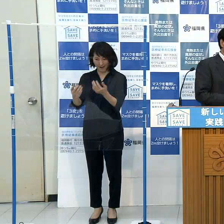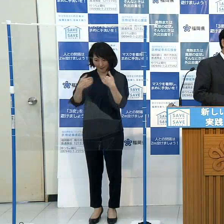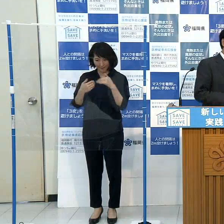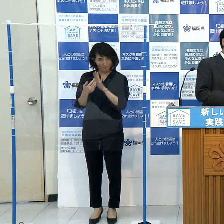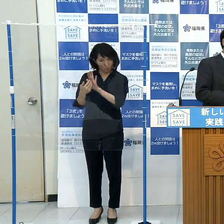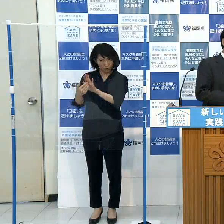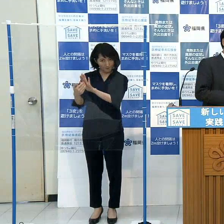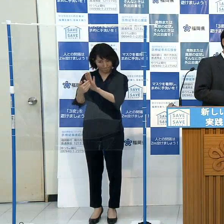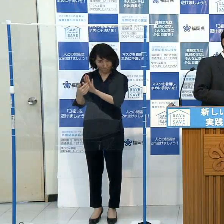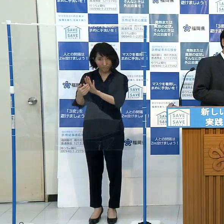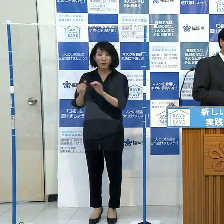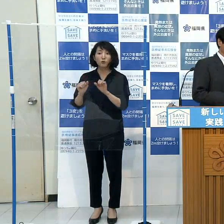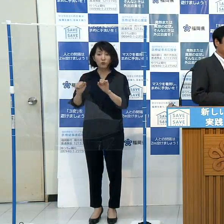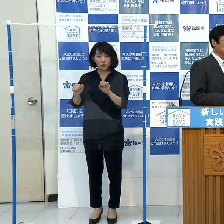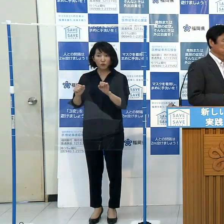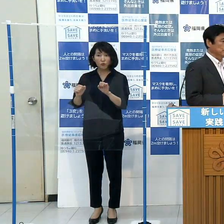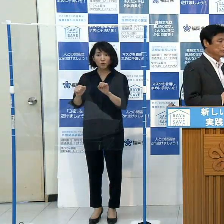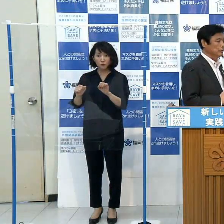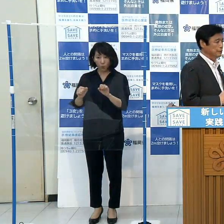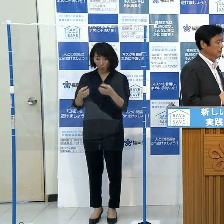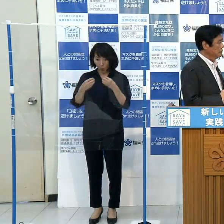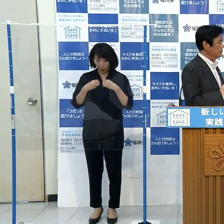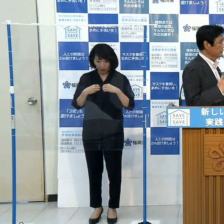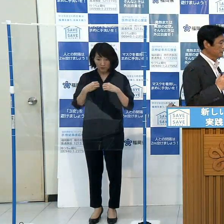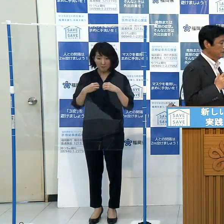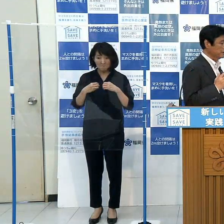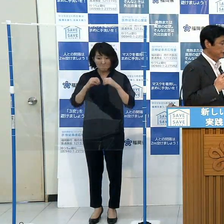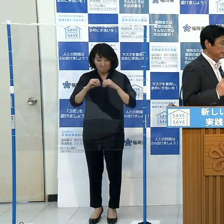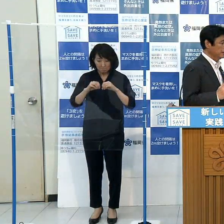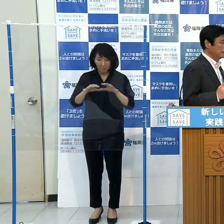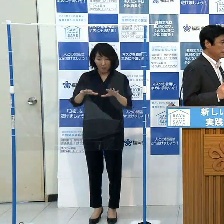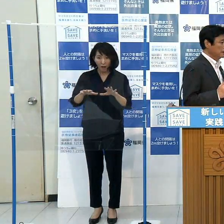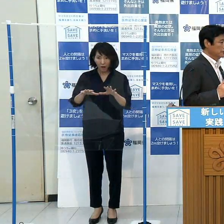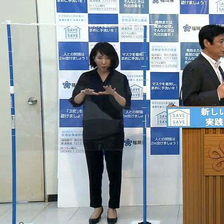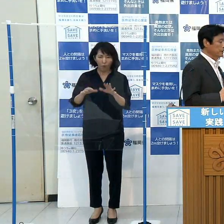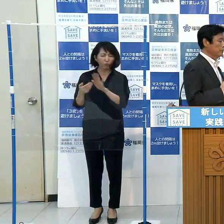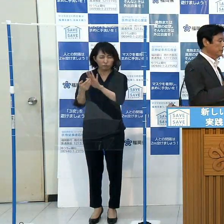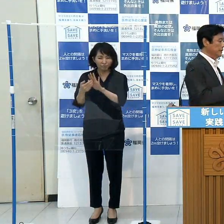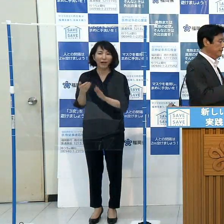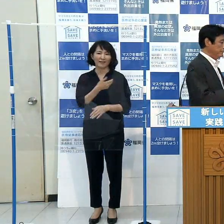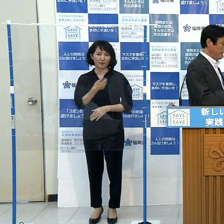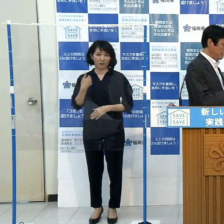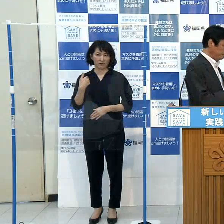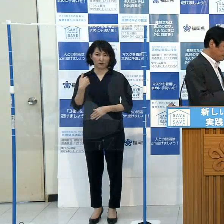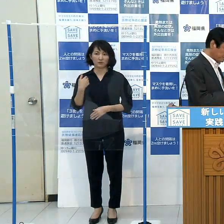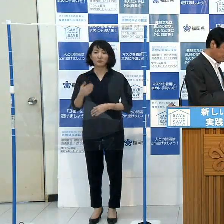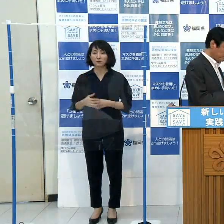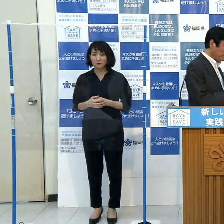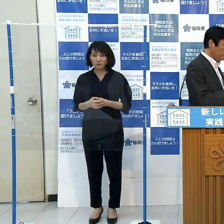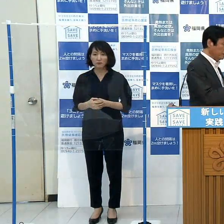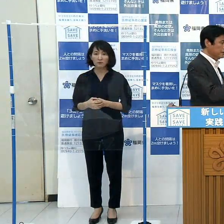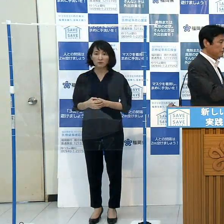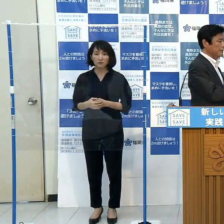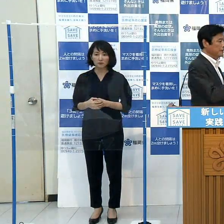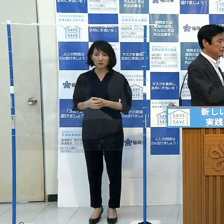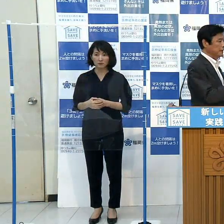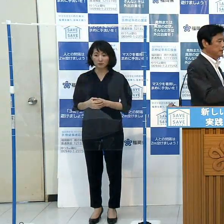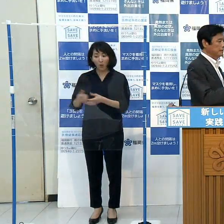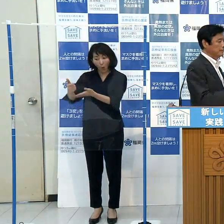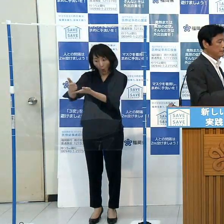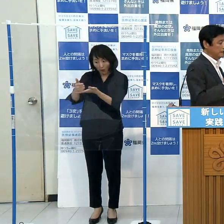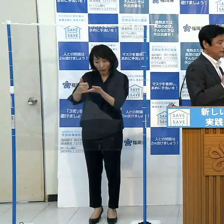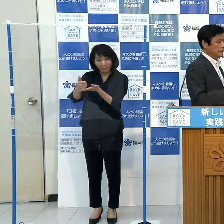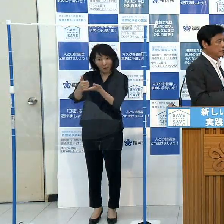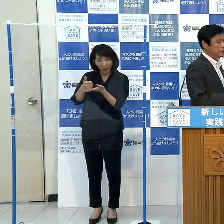って感染者が発生することを防ぐことができますしそこでもってお客様に対